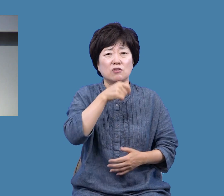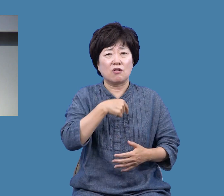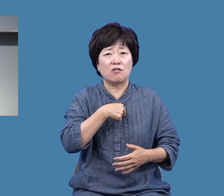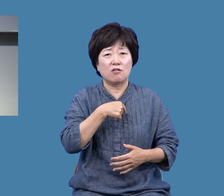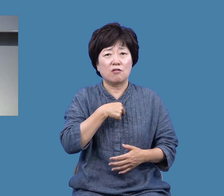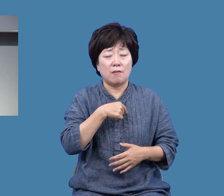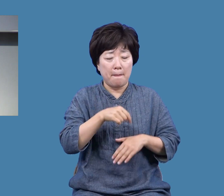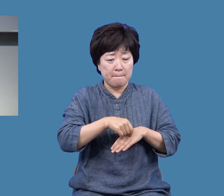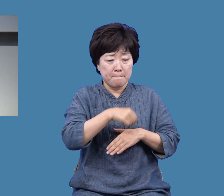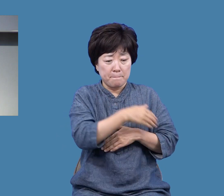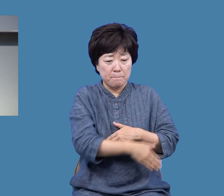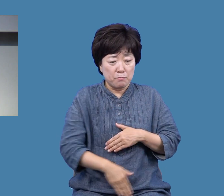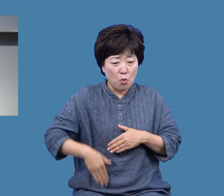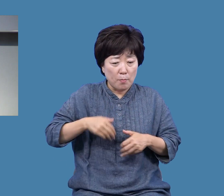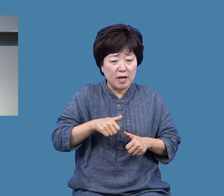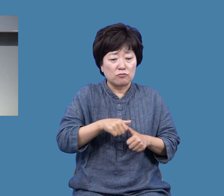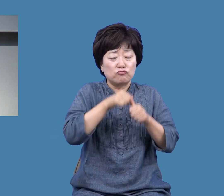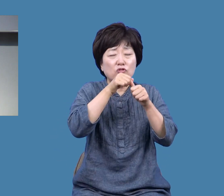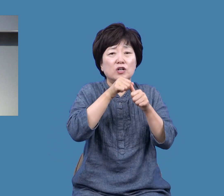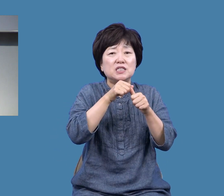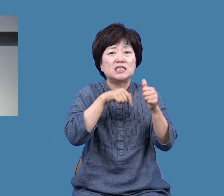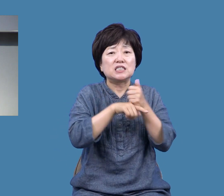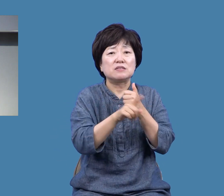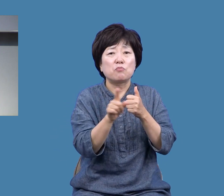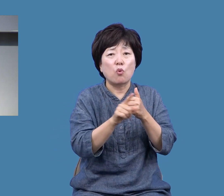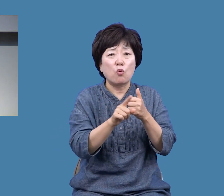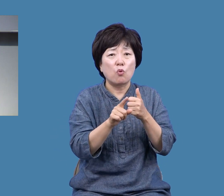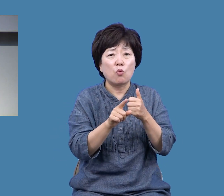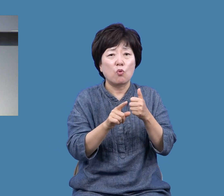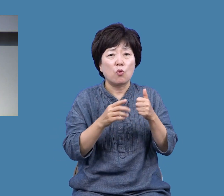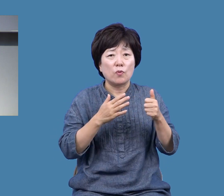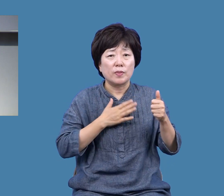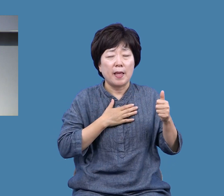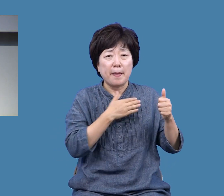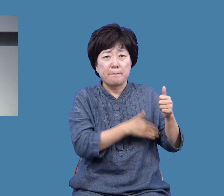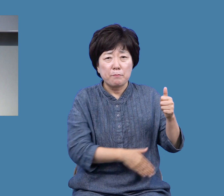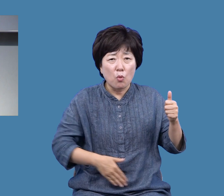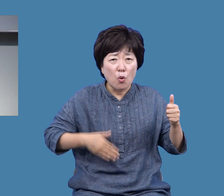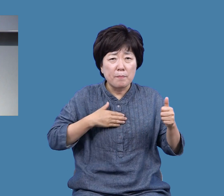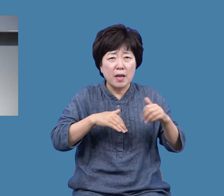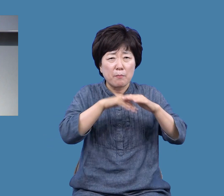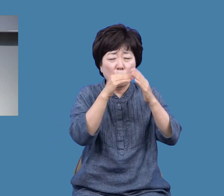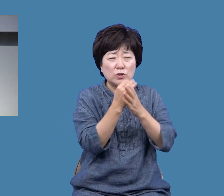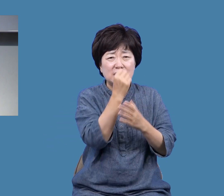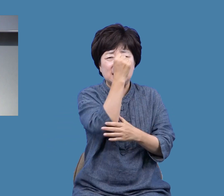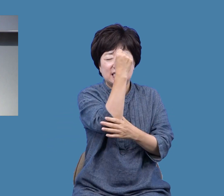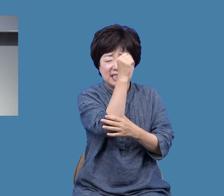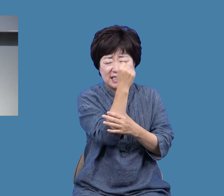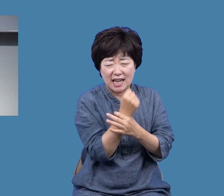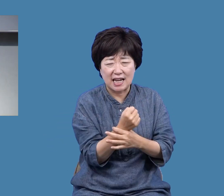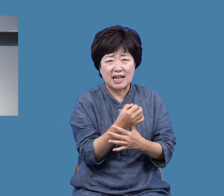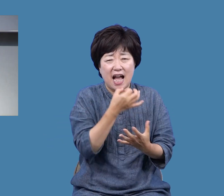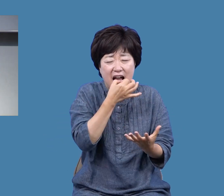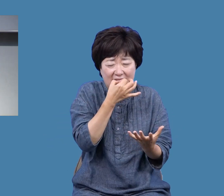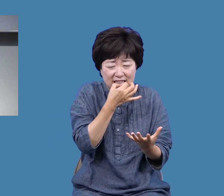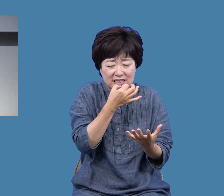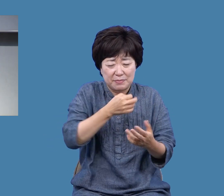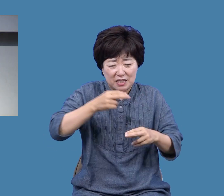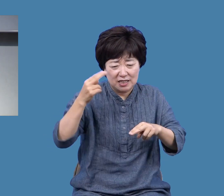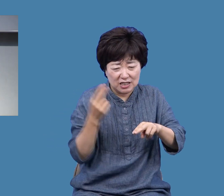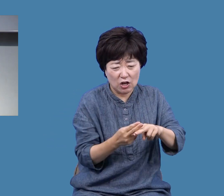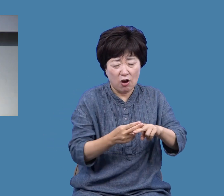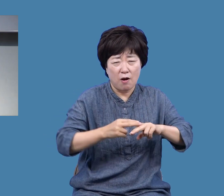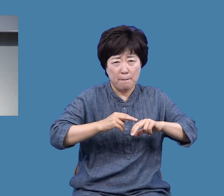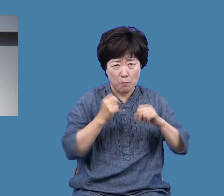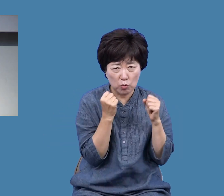결국 몸의 구원은 뭐냐면 이 몸의 모든 타락한 욕구를요 쳐서 복종시키는